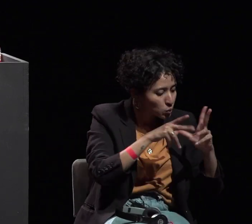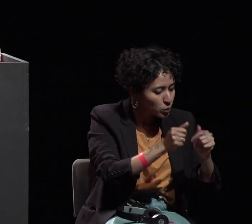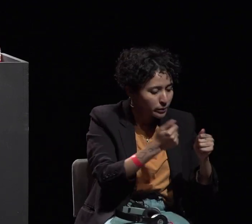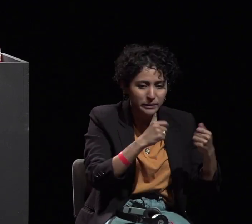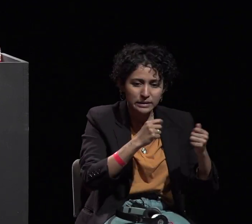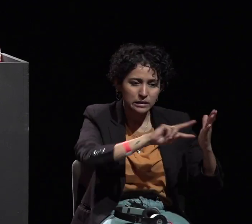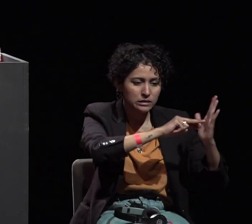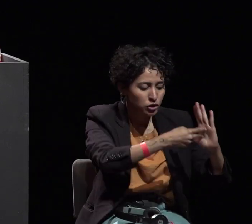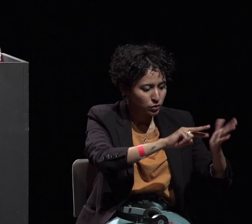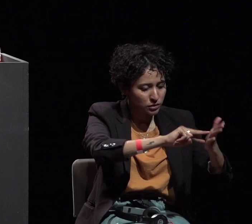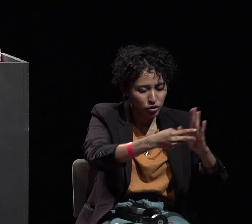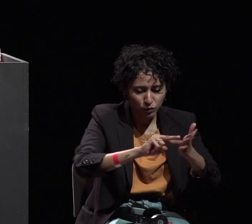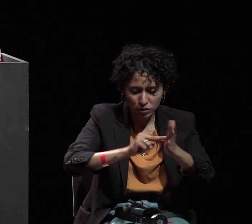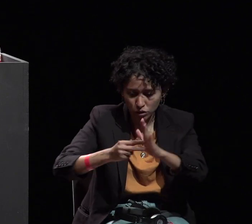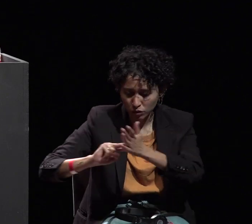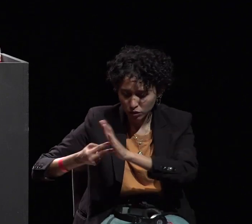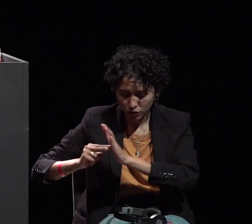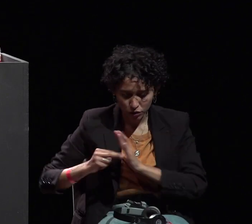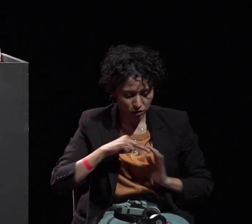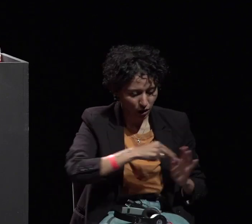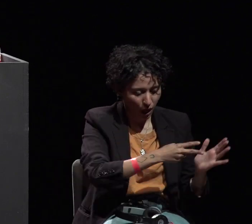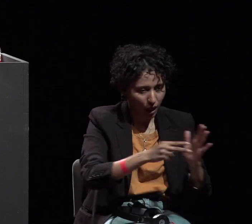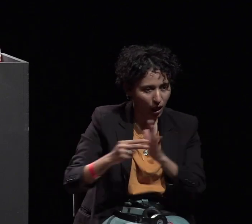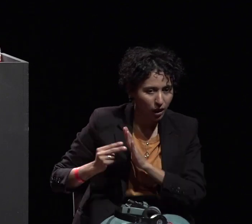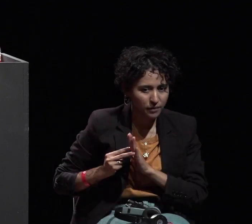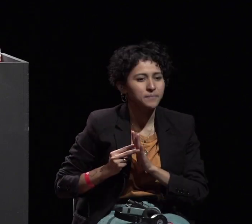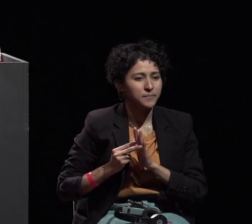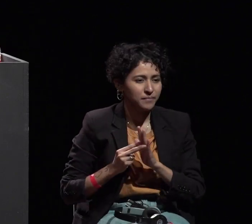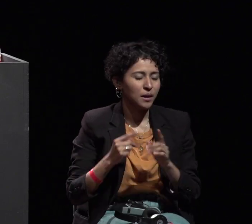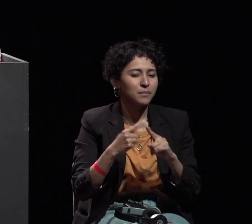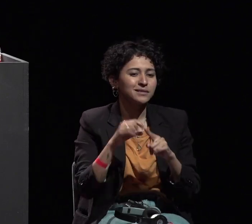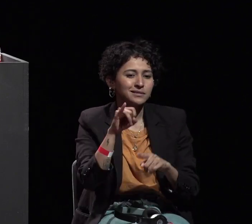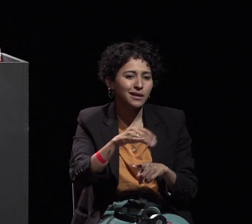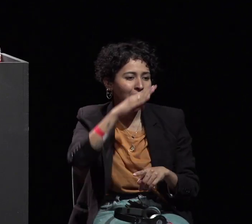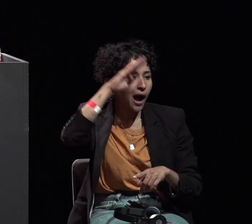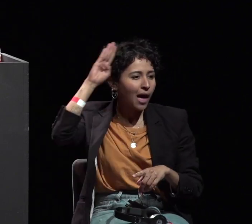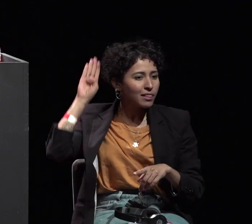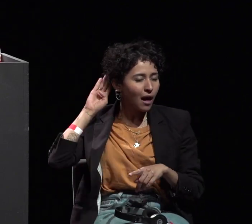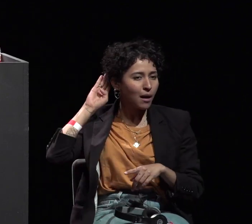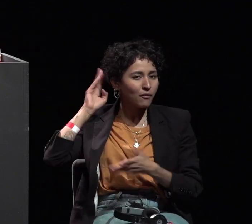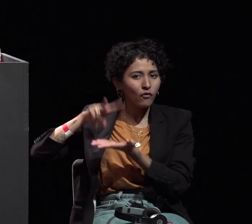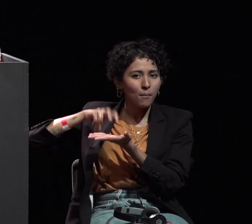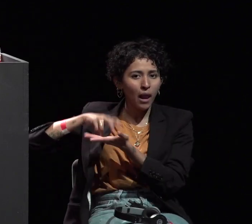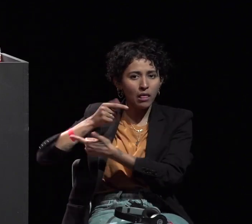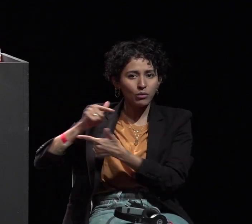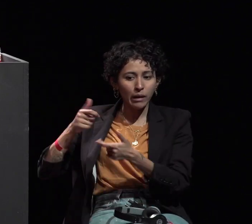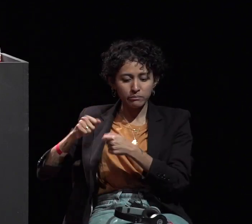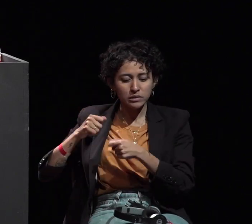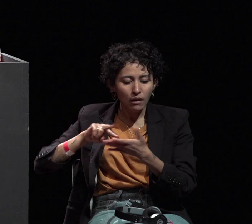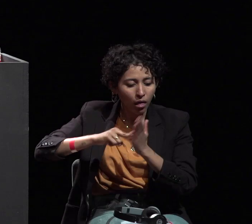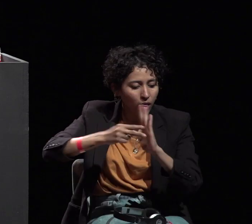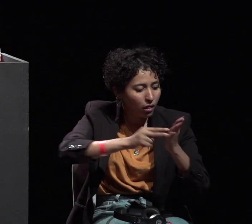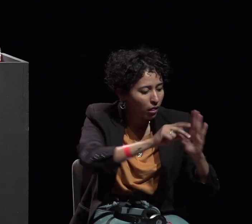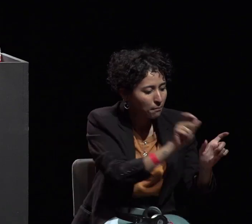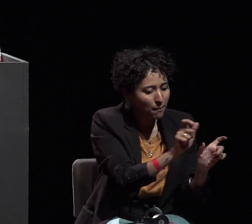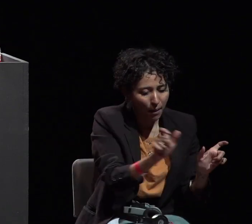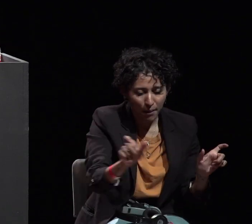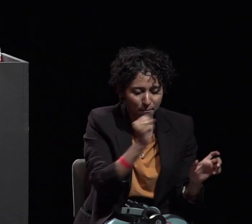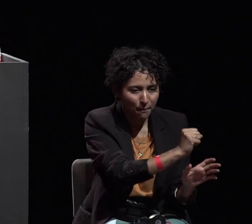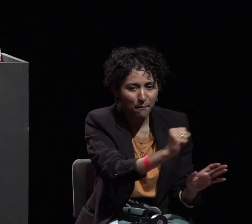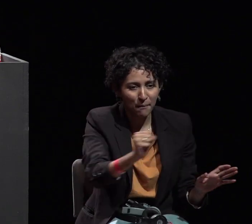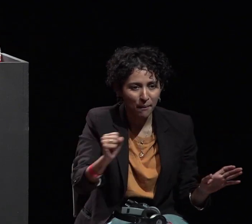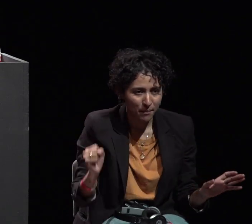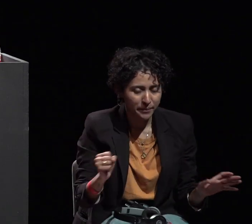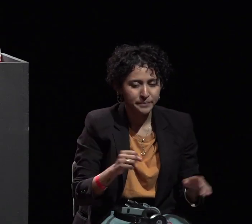existem ainda conceitos, né, no vocabulário analítico acadêmico suficientes para compreendê-los, né. Portanto, caberia às